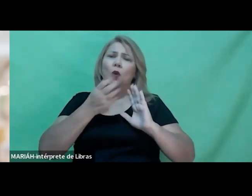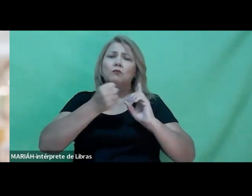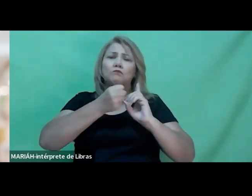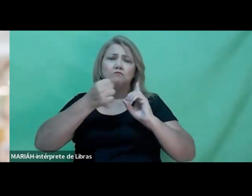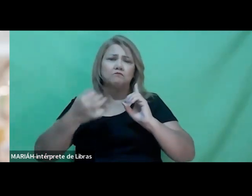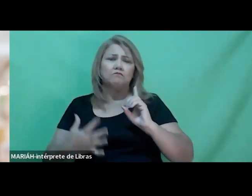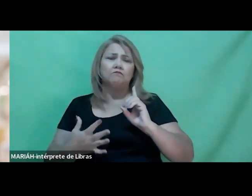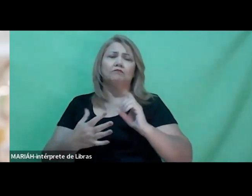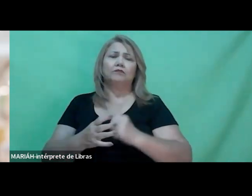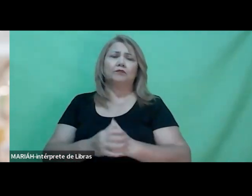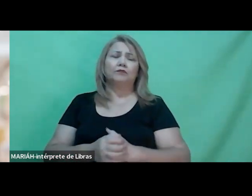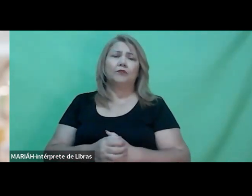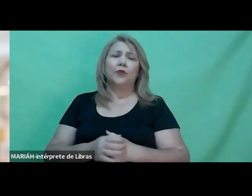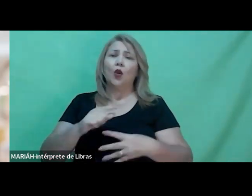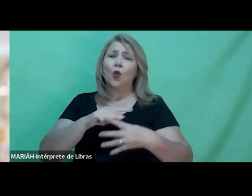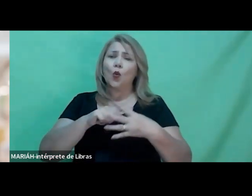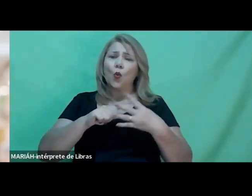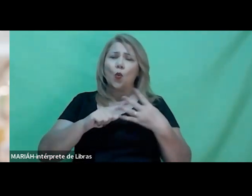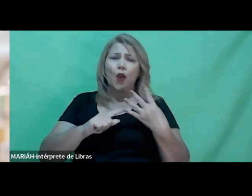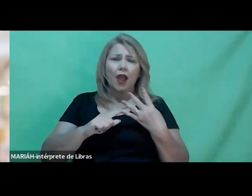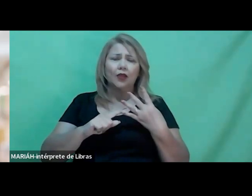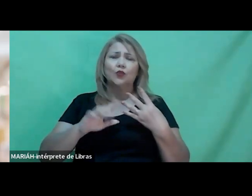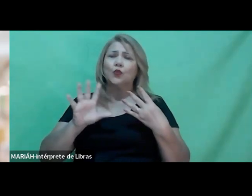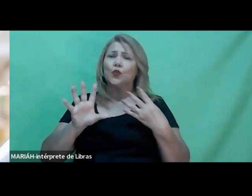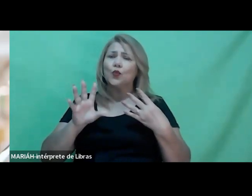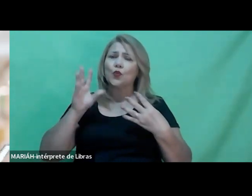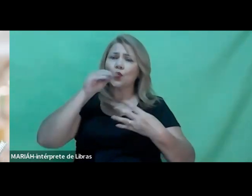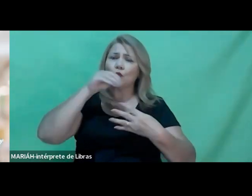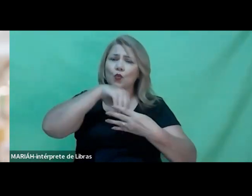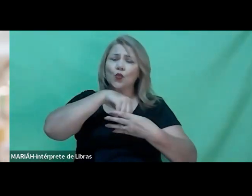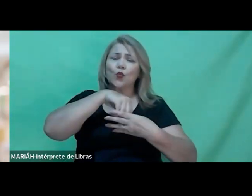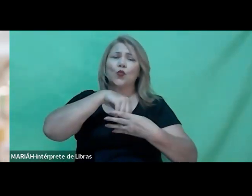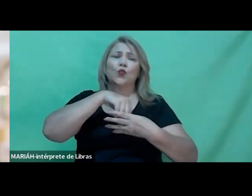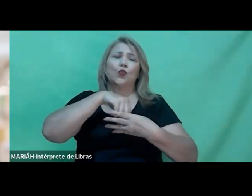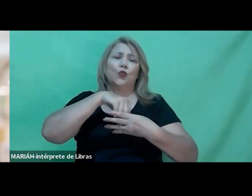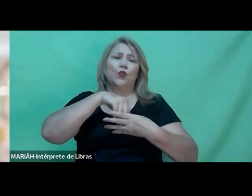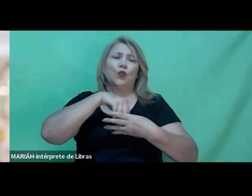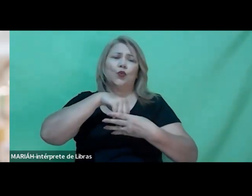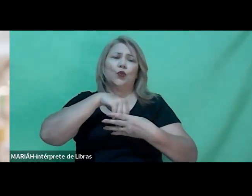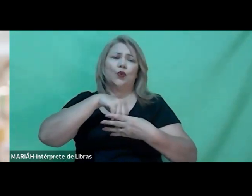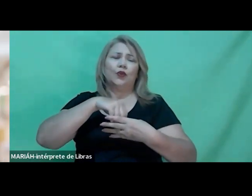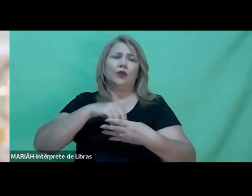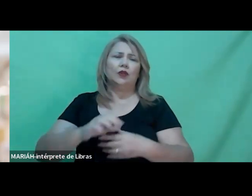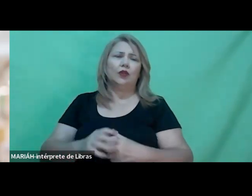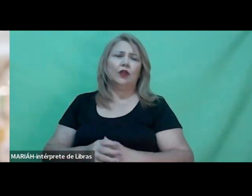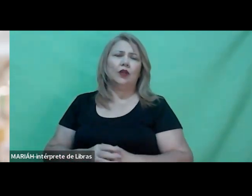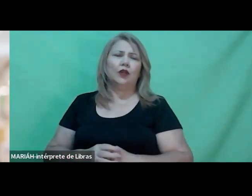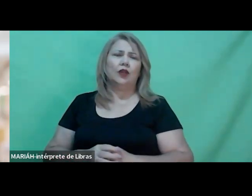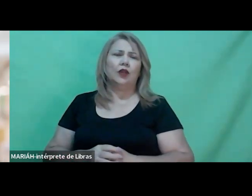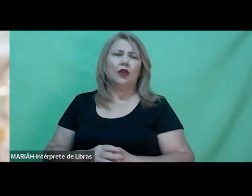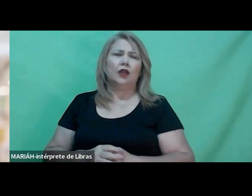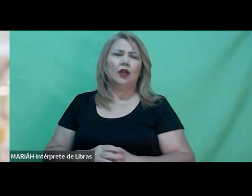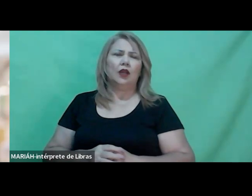cuatro de ellos las incluye eh Viviana burad así b u a